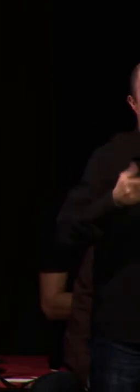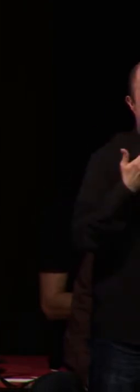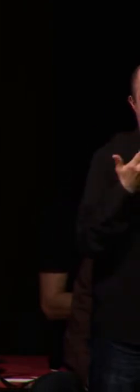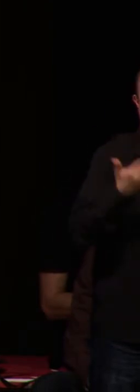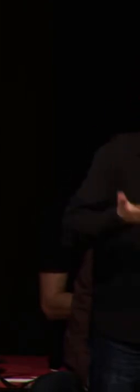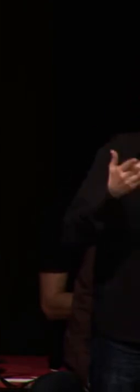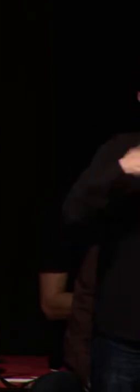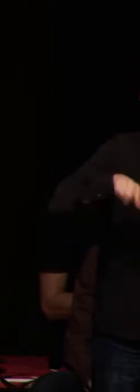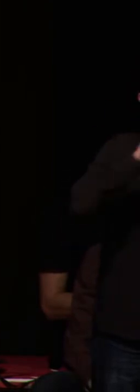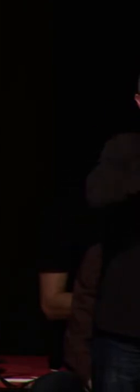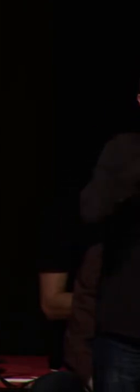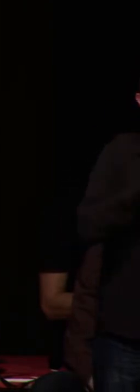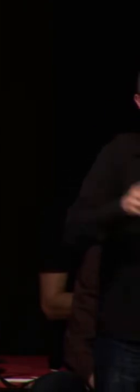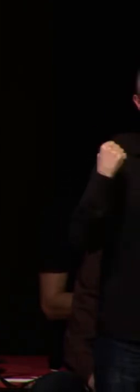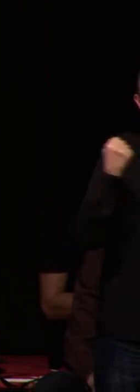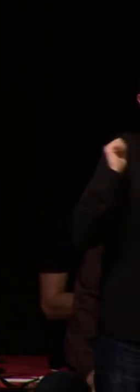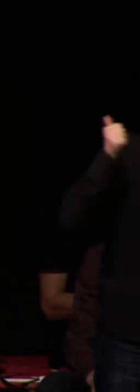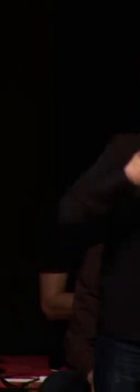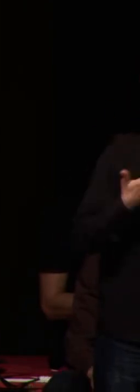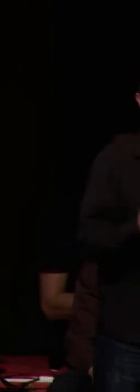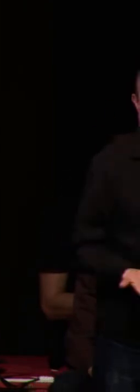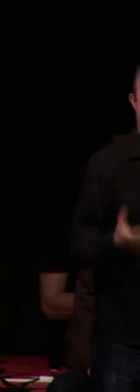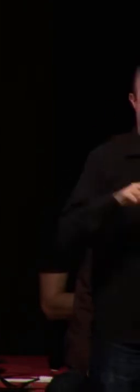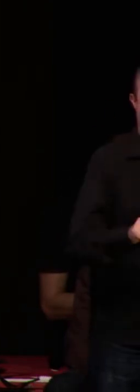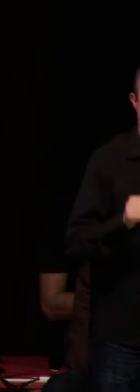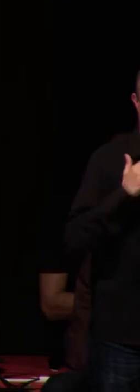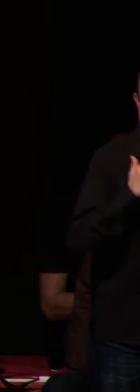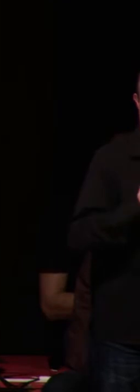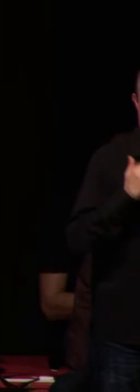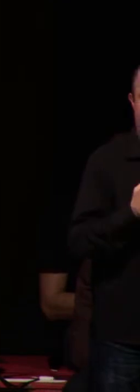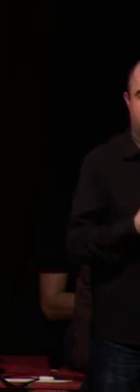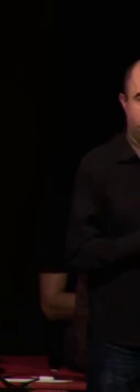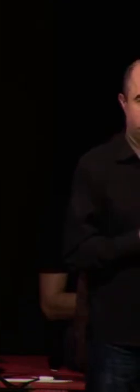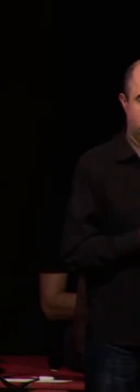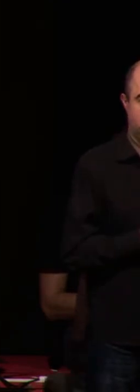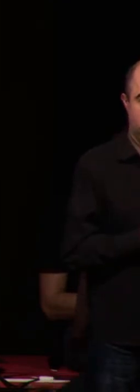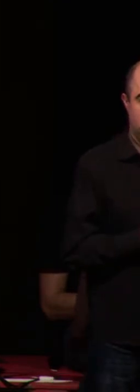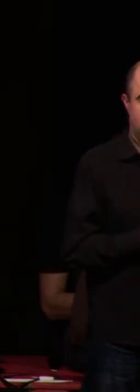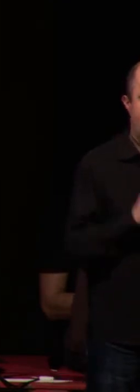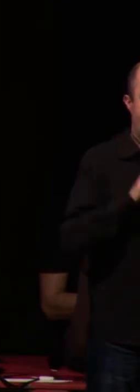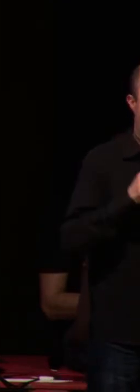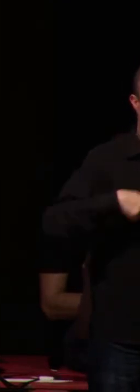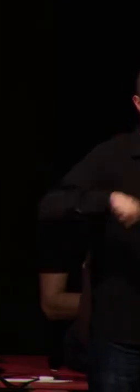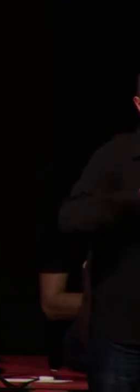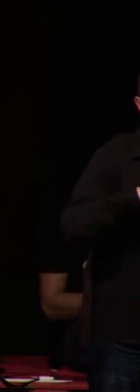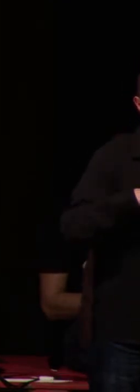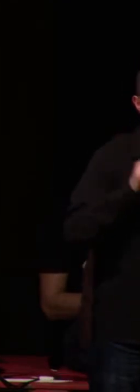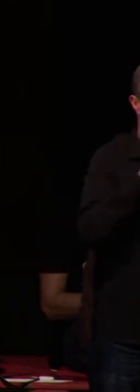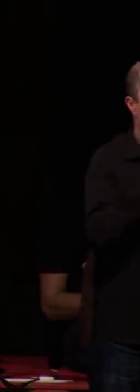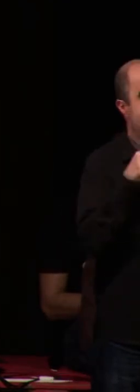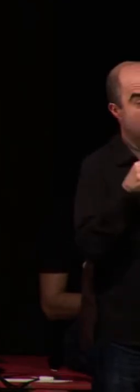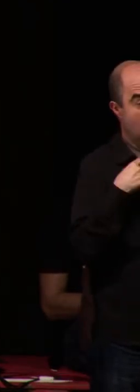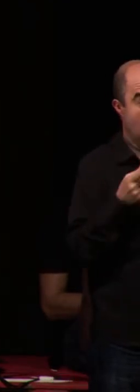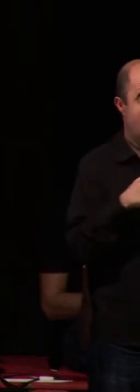nostres èlits cleptòmanes nostrades. A nosaltres, des d'aquesta perspectiva, i cal insistir, com